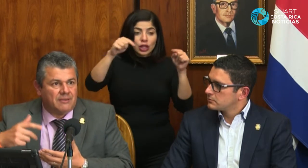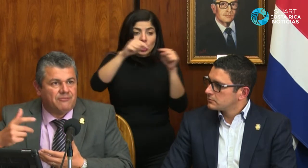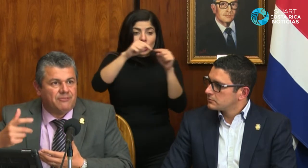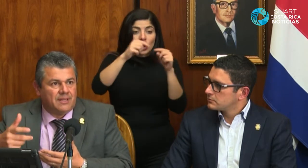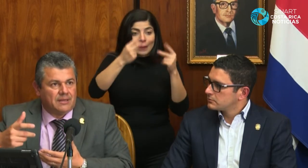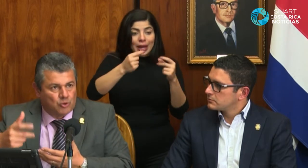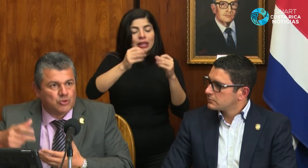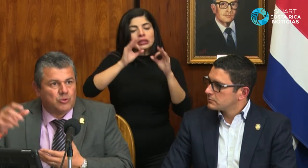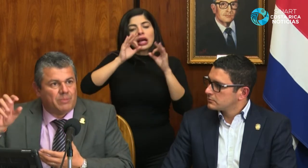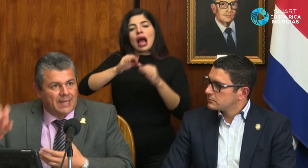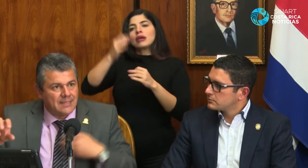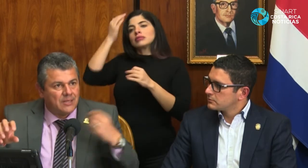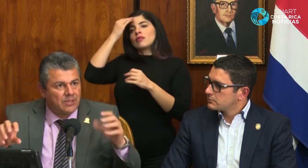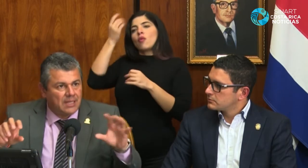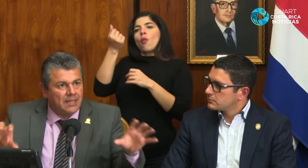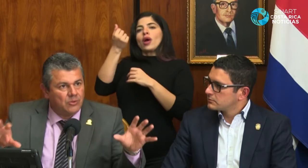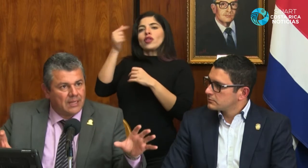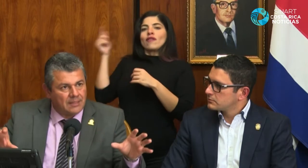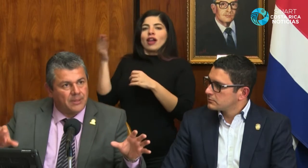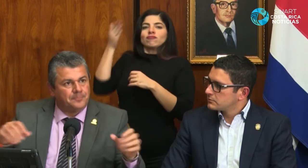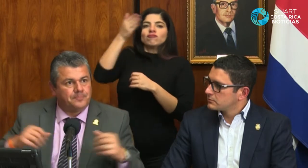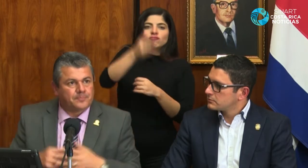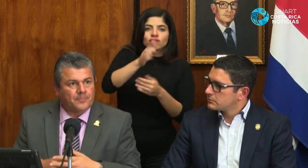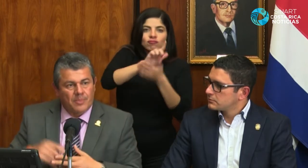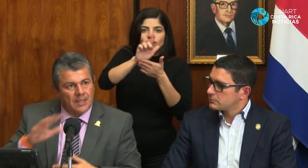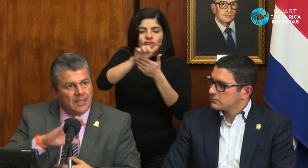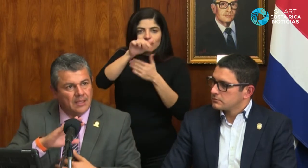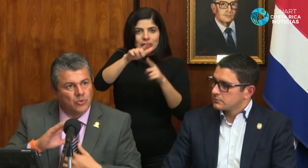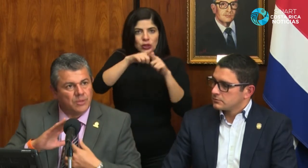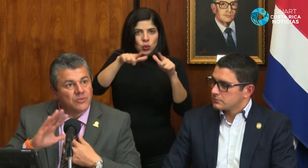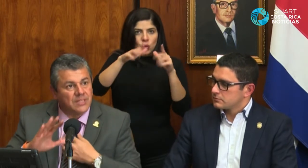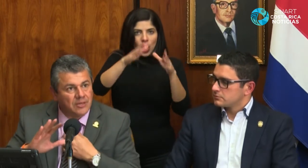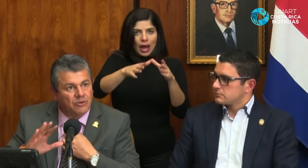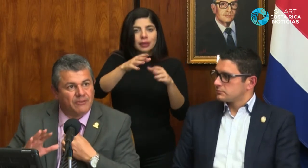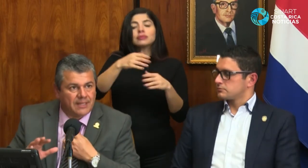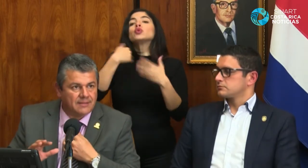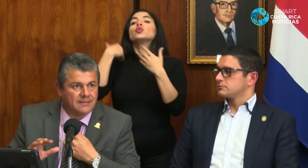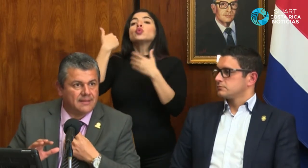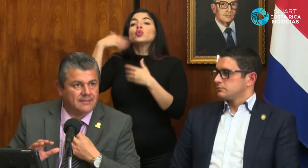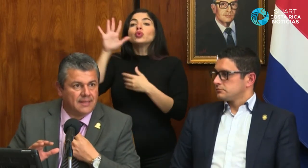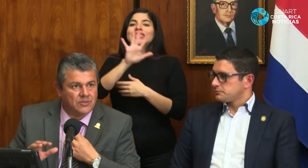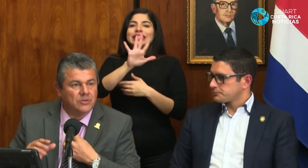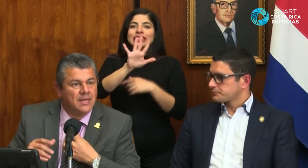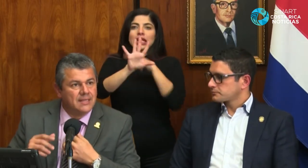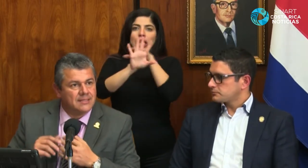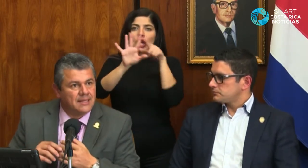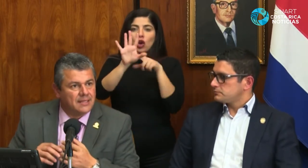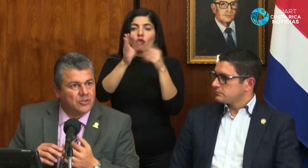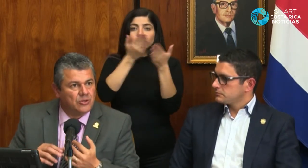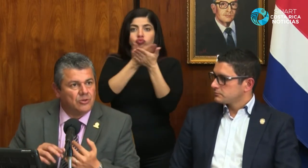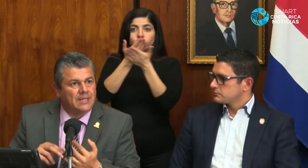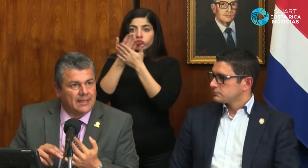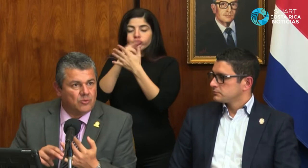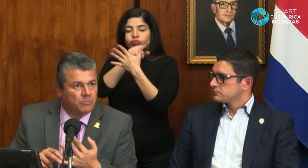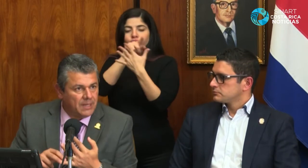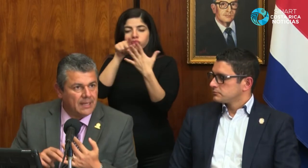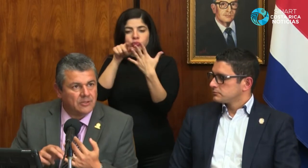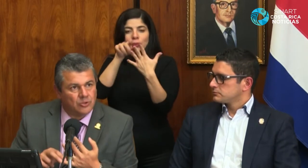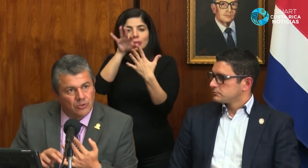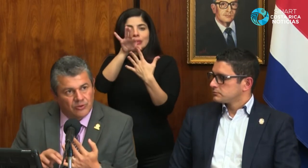se define el costo para esa unidad educativa. Y tuvimos 5 oferentes en este caso, se seleccionó la